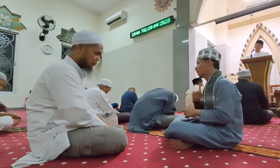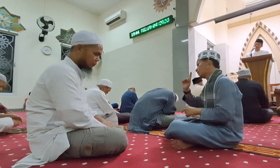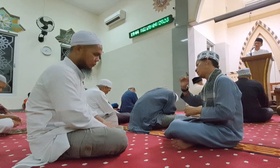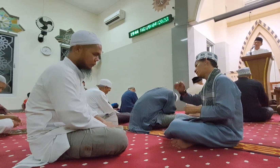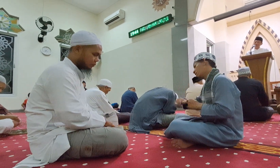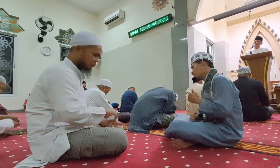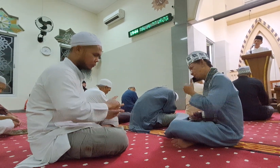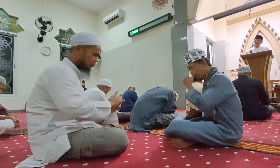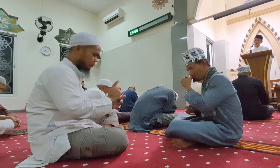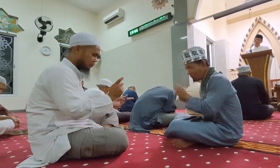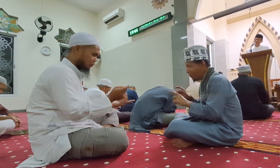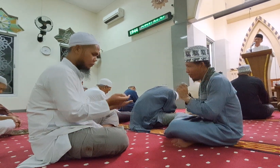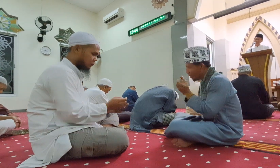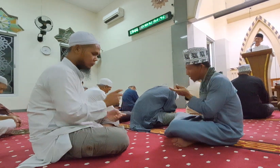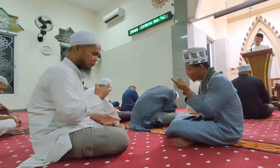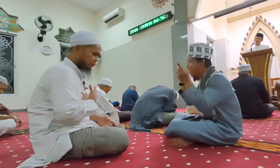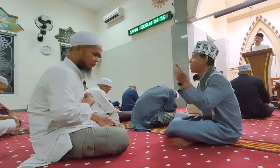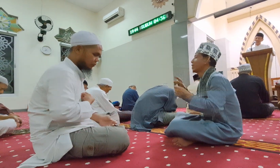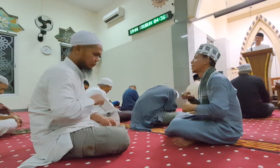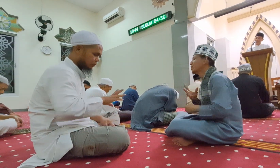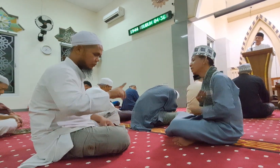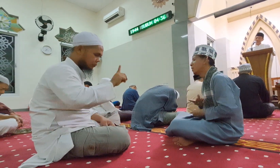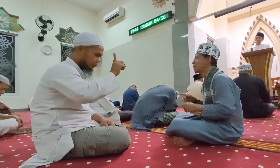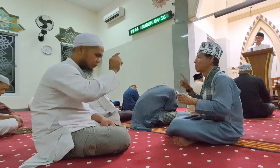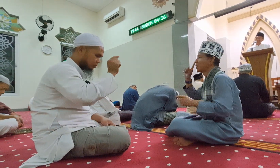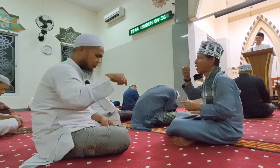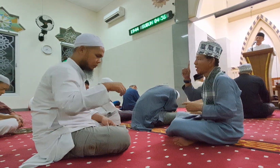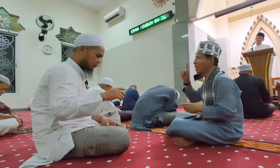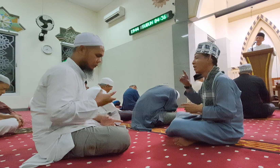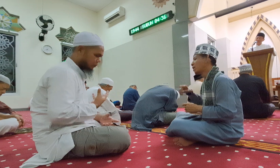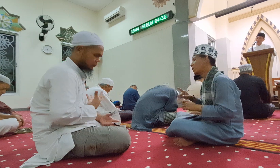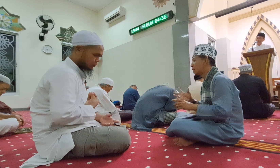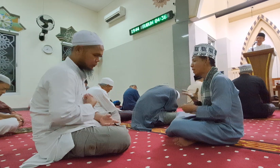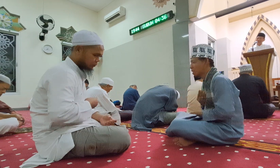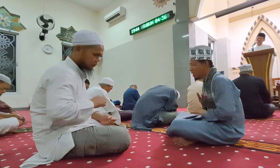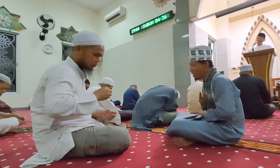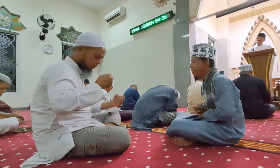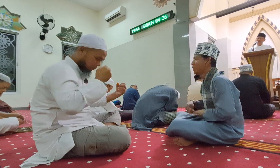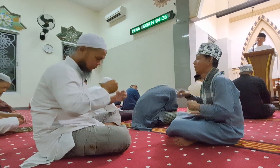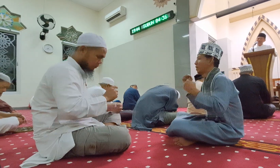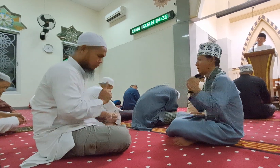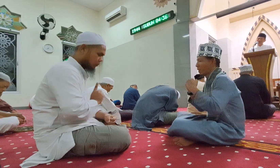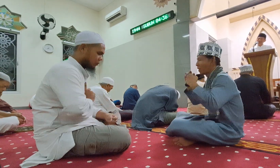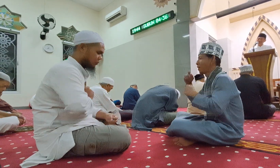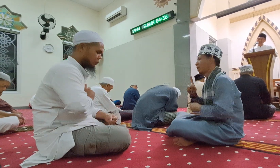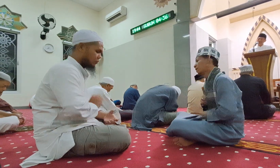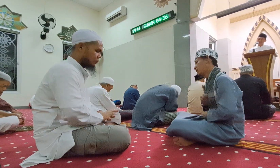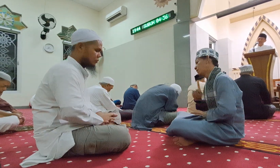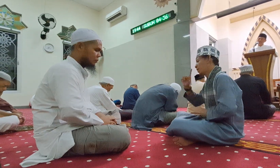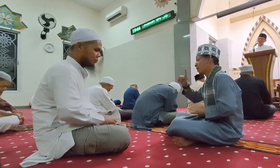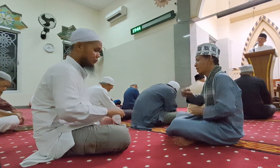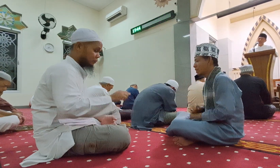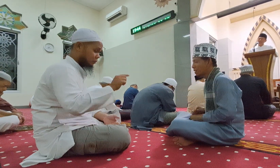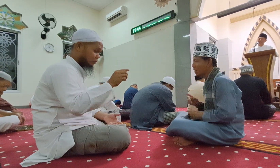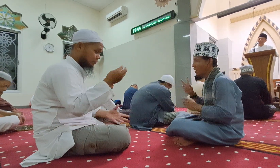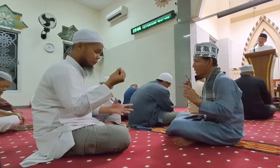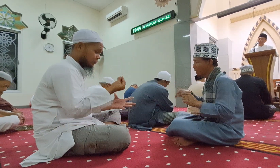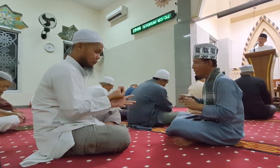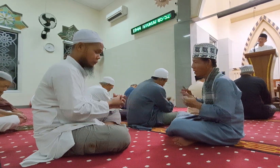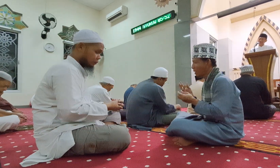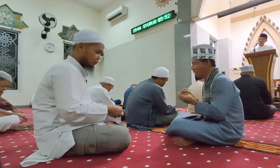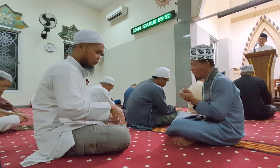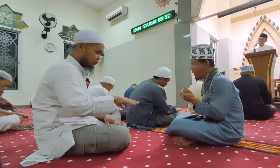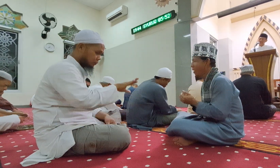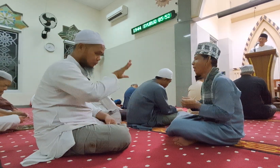adalah keluarga yang bertakwa masyarakat yang bertakwa atau masyarakat yang menjaga diri pemimpin yang